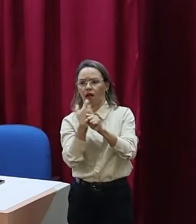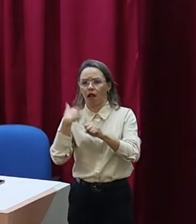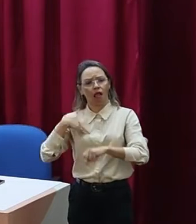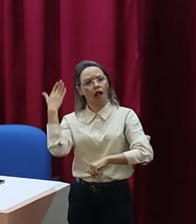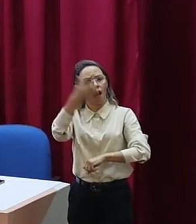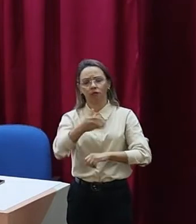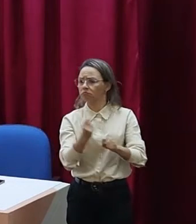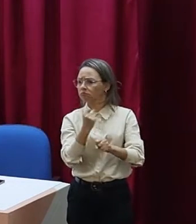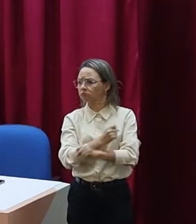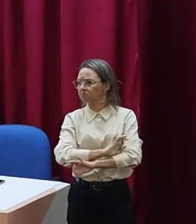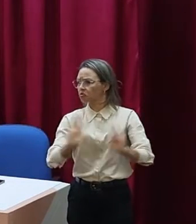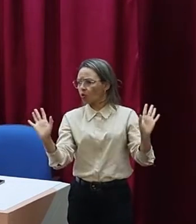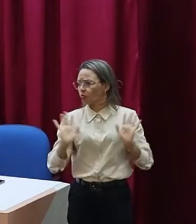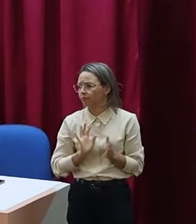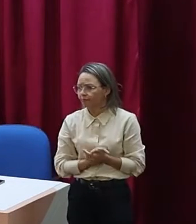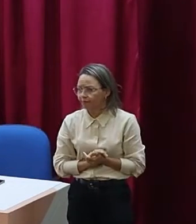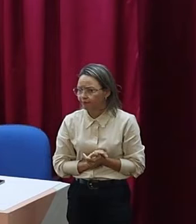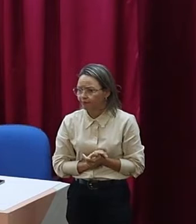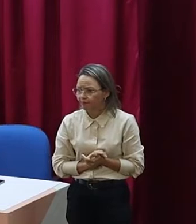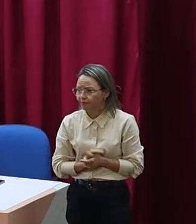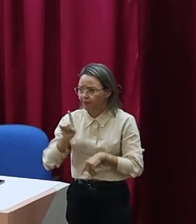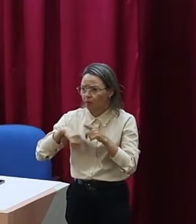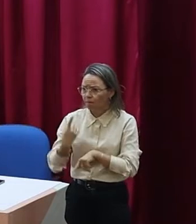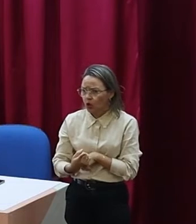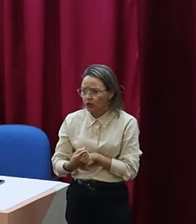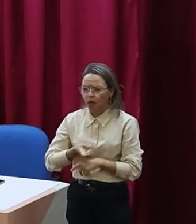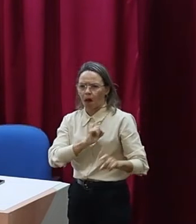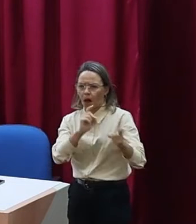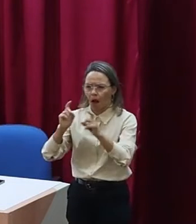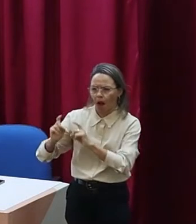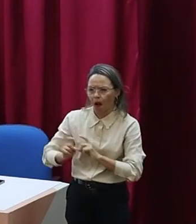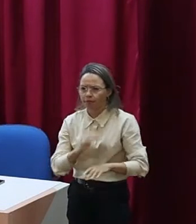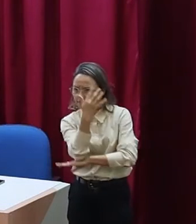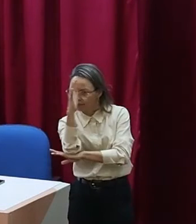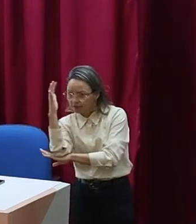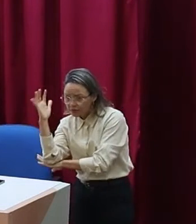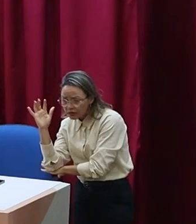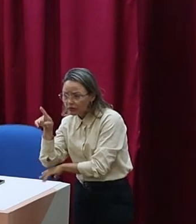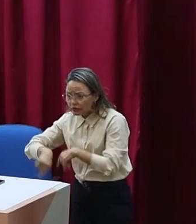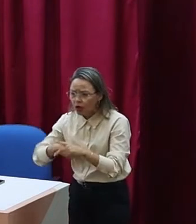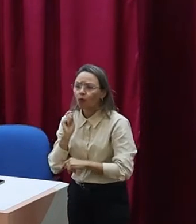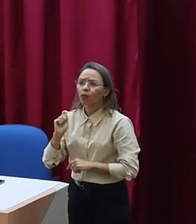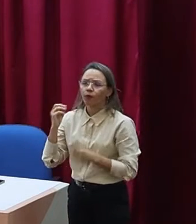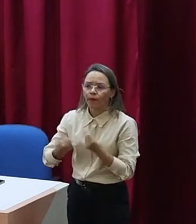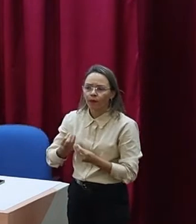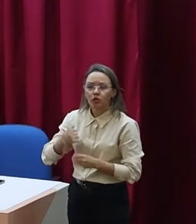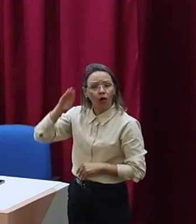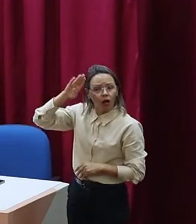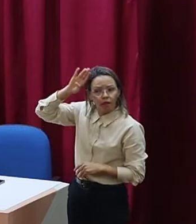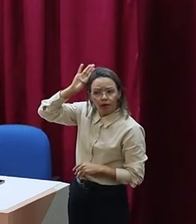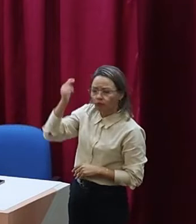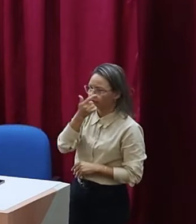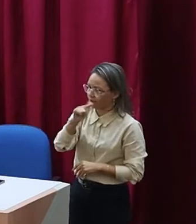simplesmente e construía a obra. E os debates sobre meio ambiente eram debates acadêmicos. Nós não